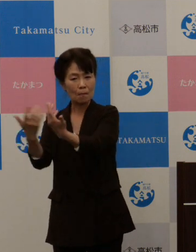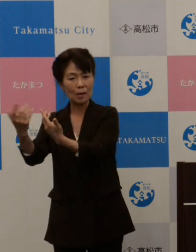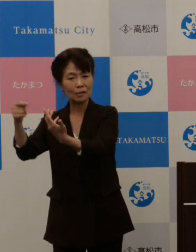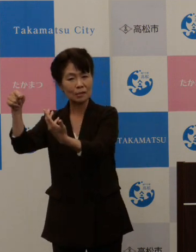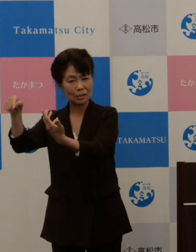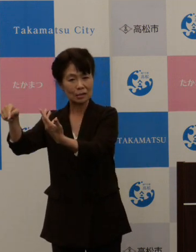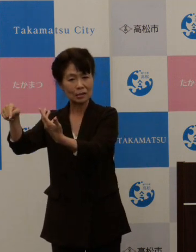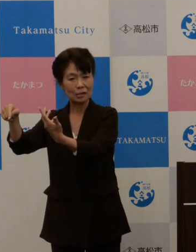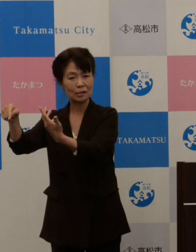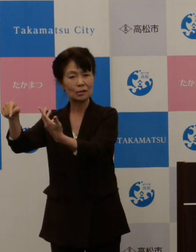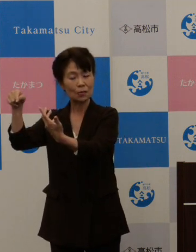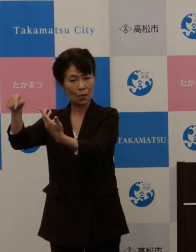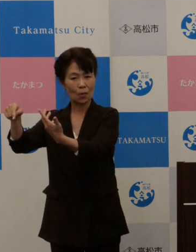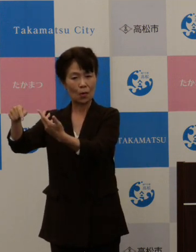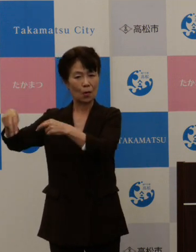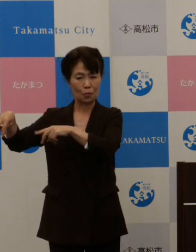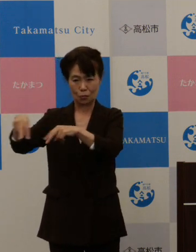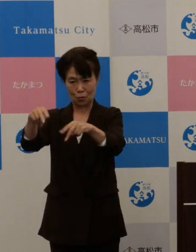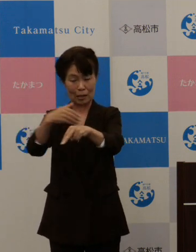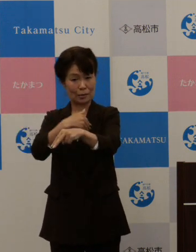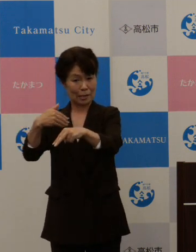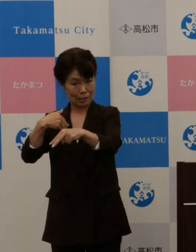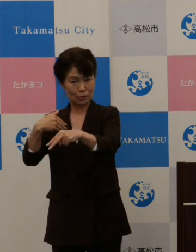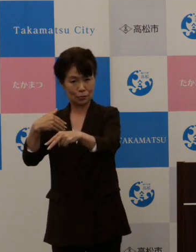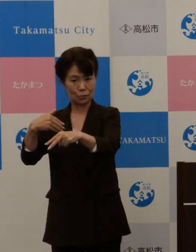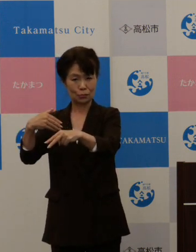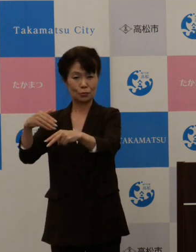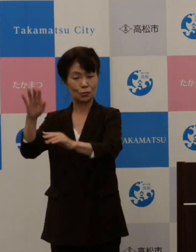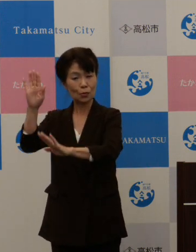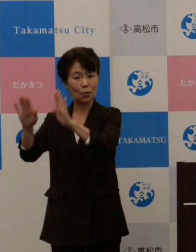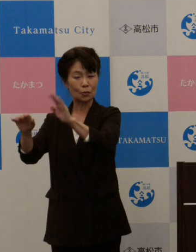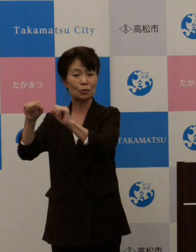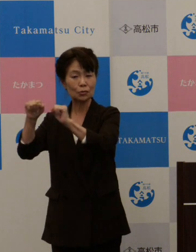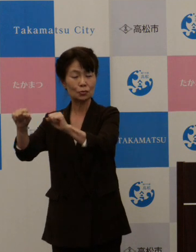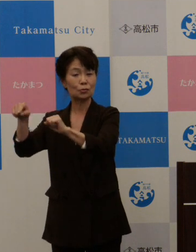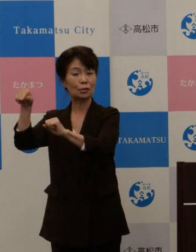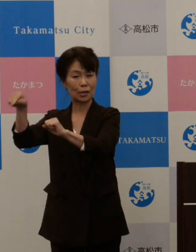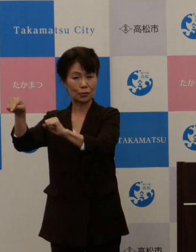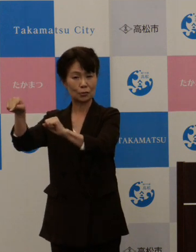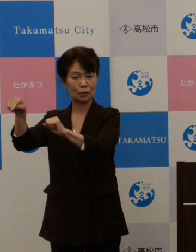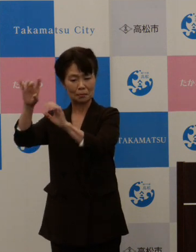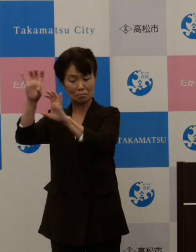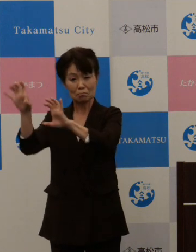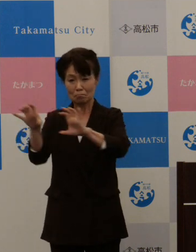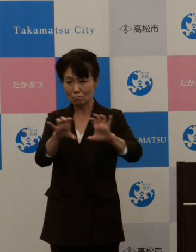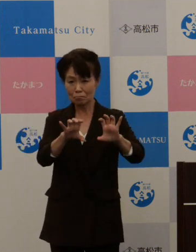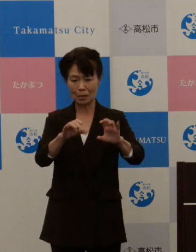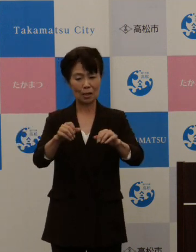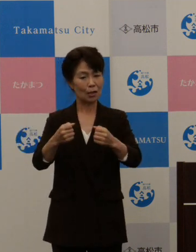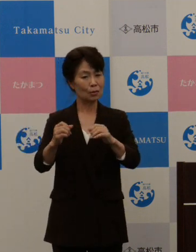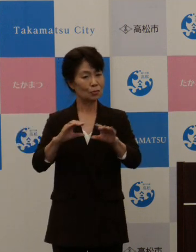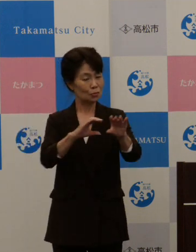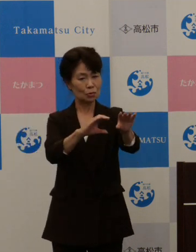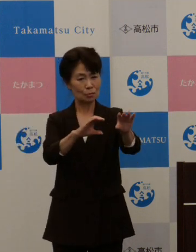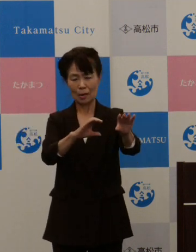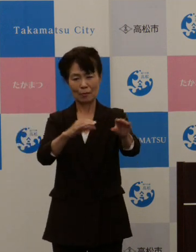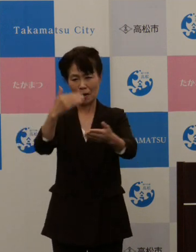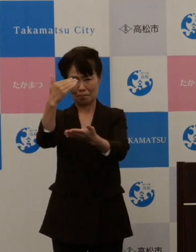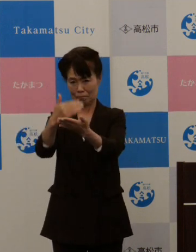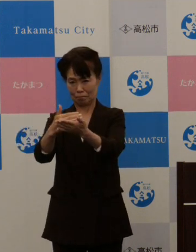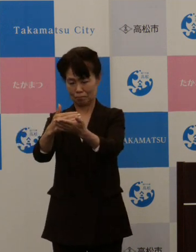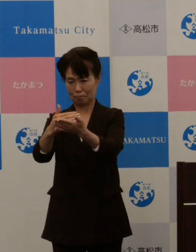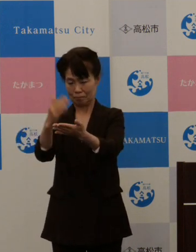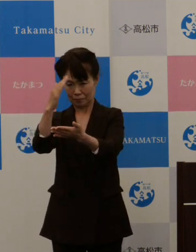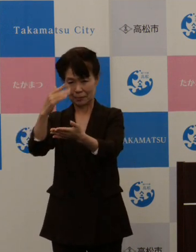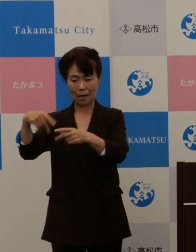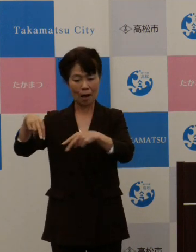をウォーカラブルな都市空間にするという、車を入れないで歩く人